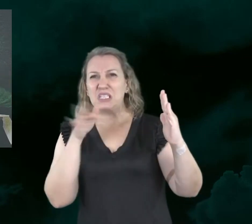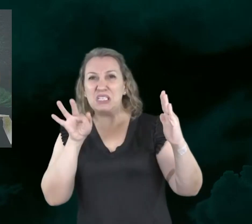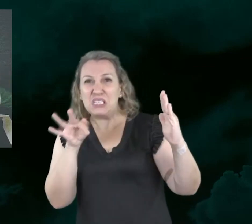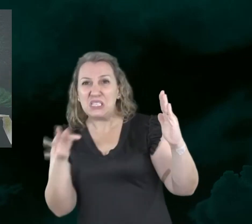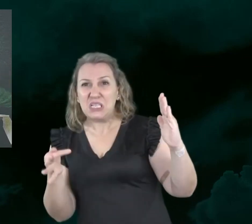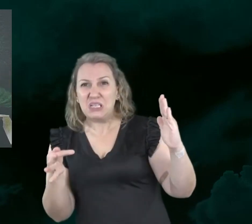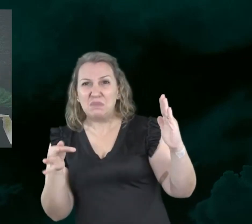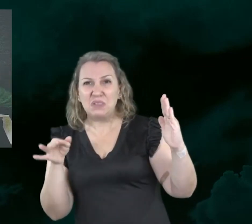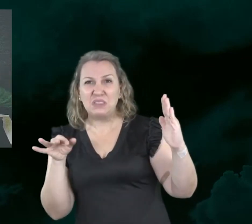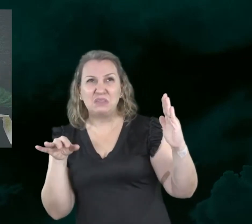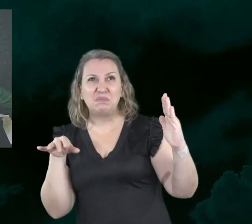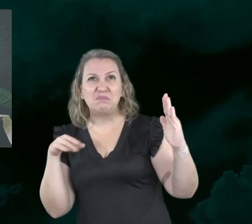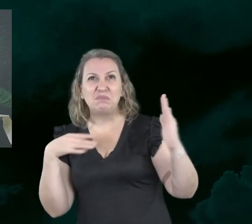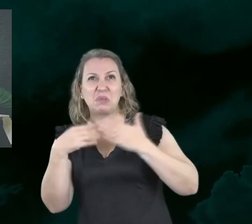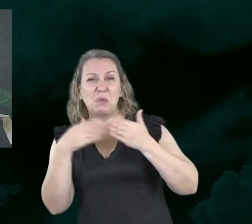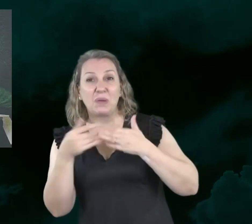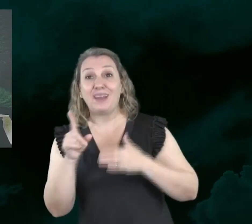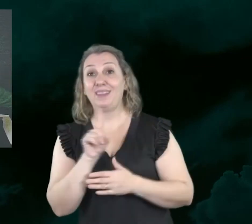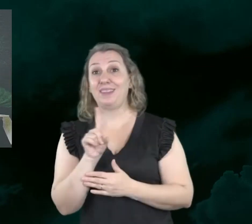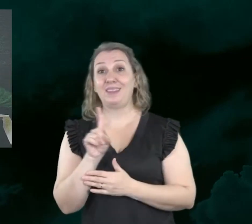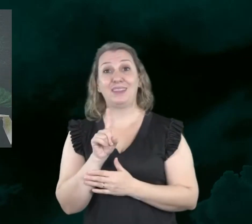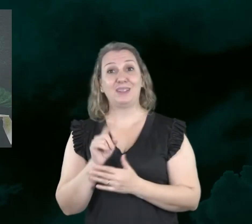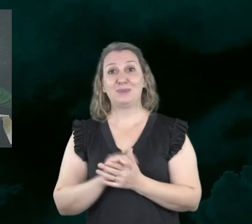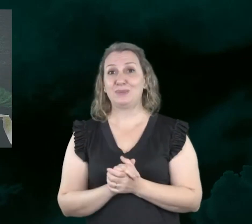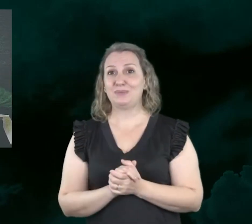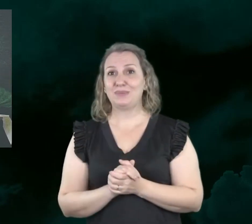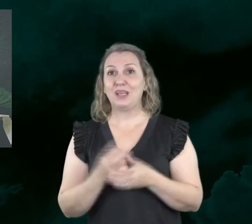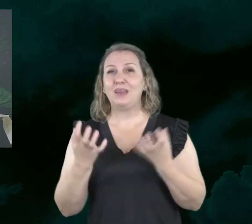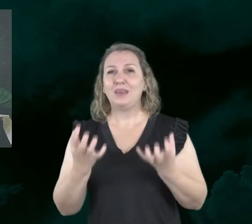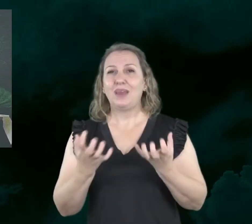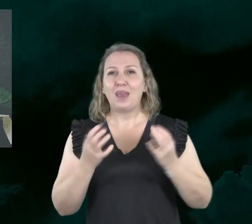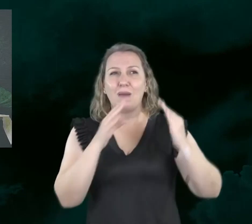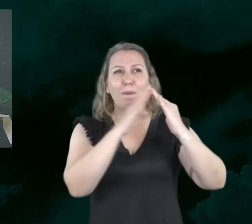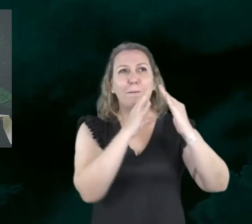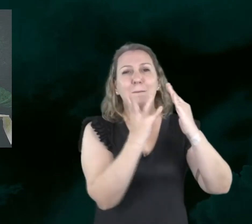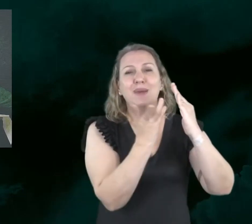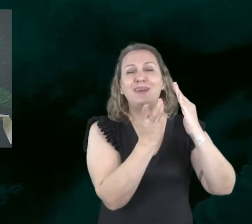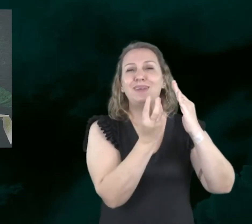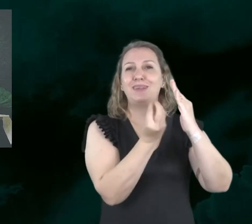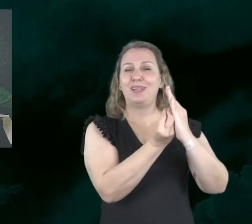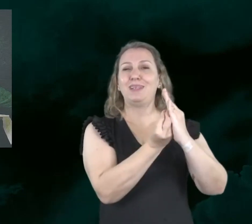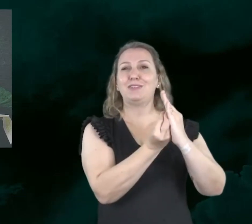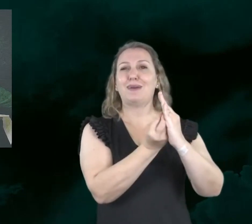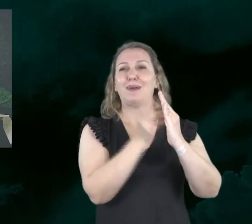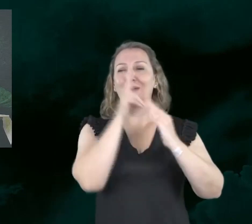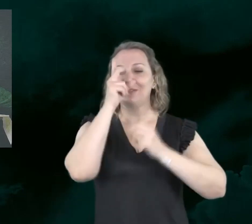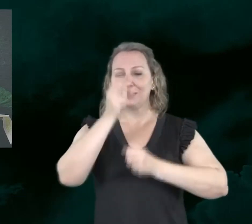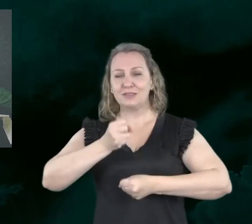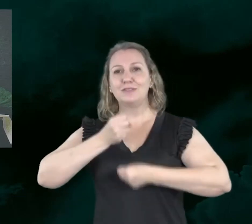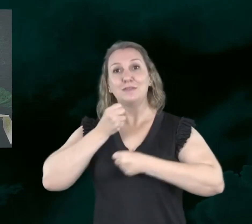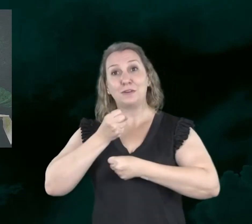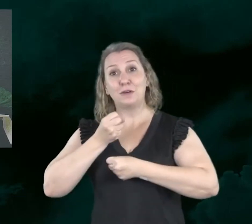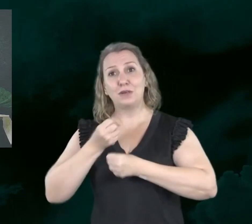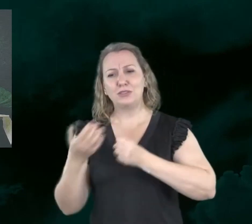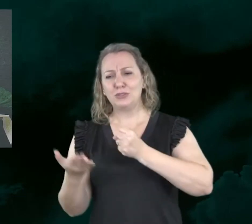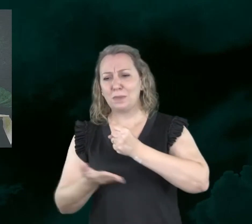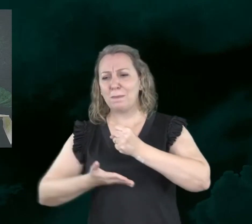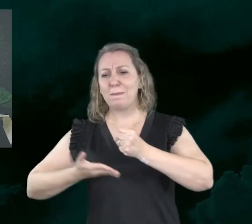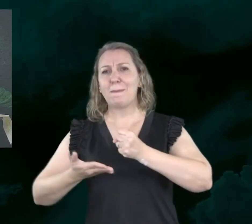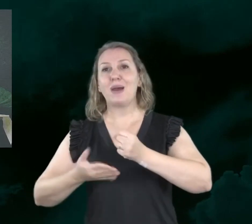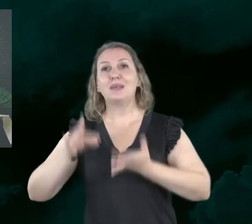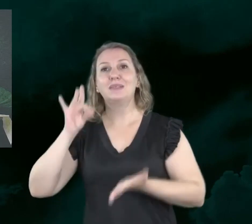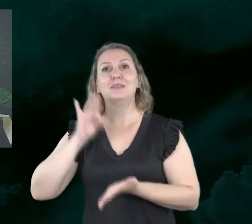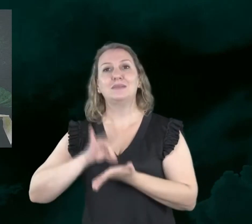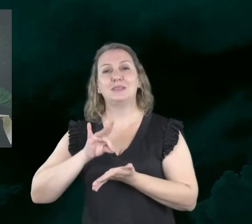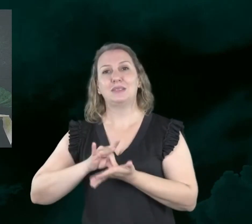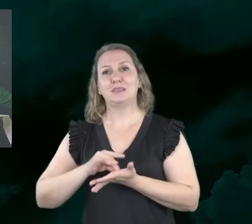de cuidado. E graças a Deus, irmãos, a vida da igreja tem essa estrutura. E nós, se não temos, irmão, nós precisamos na